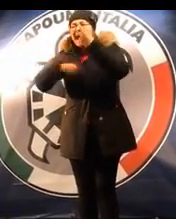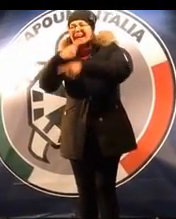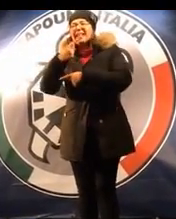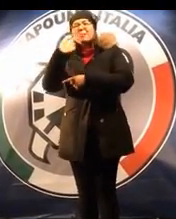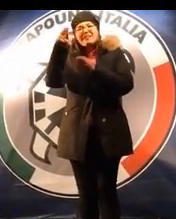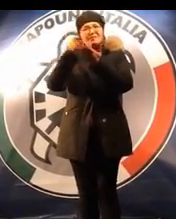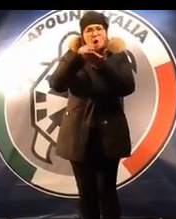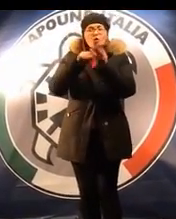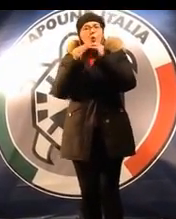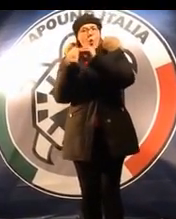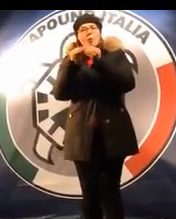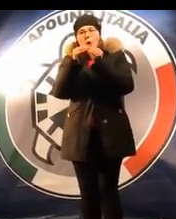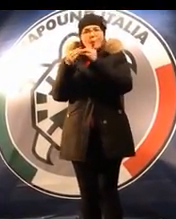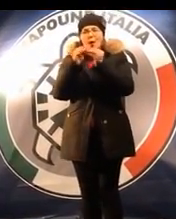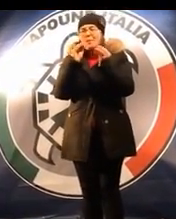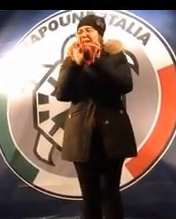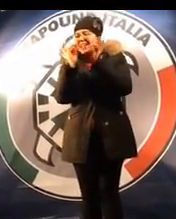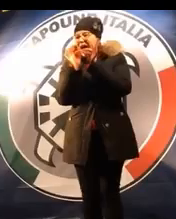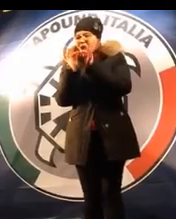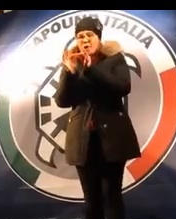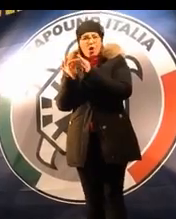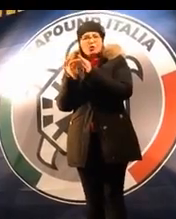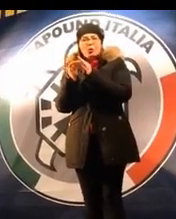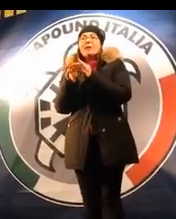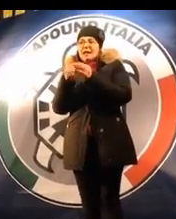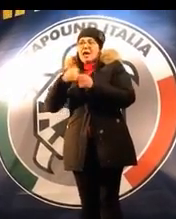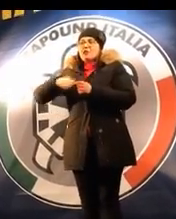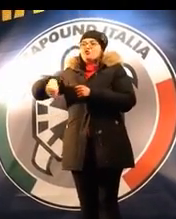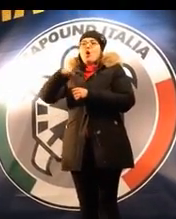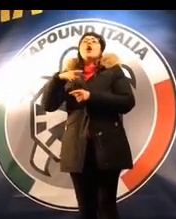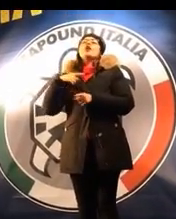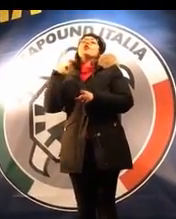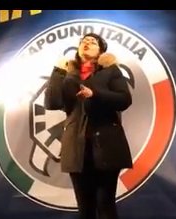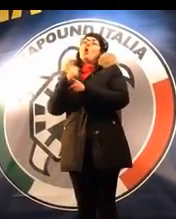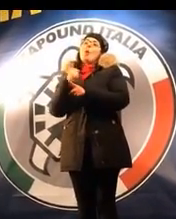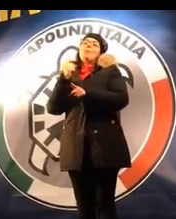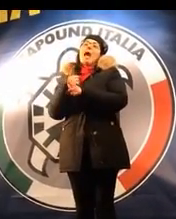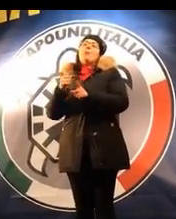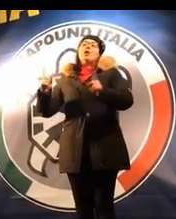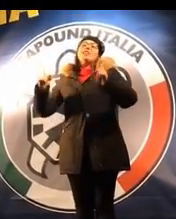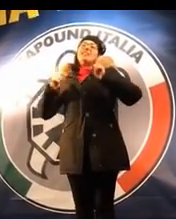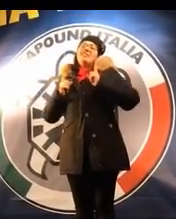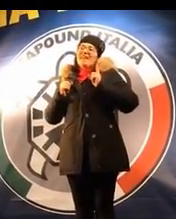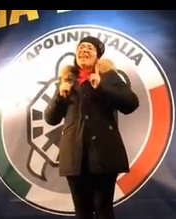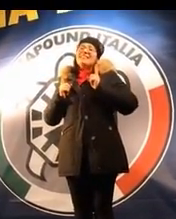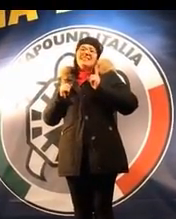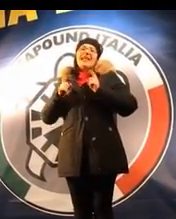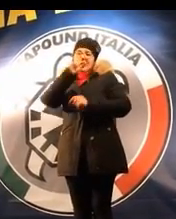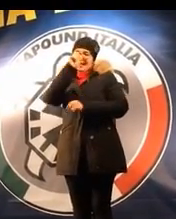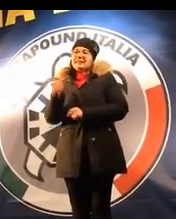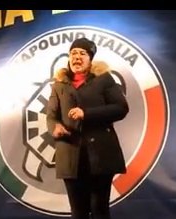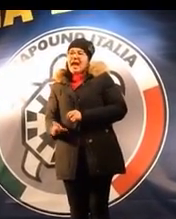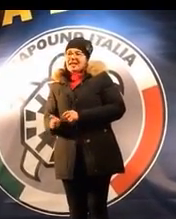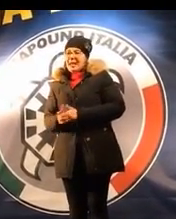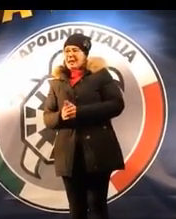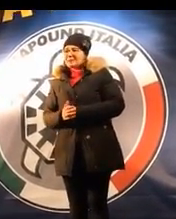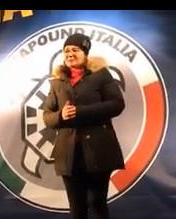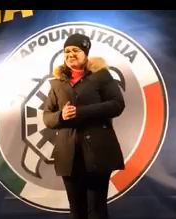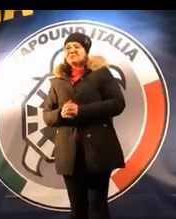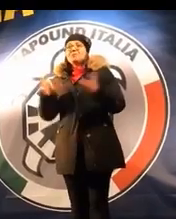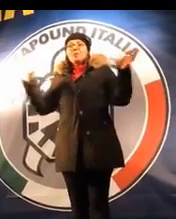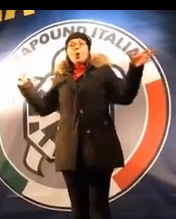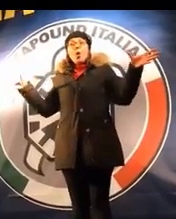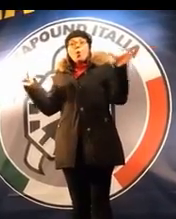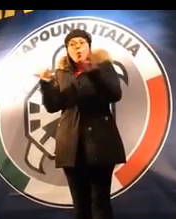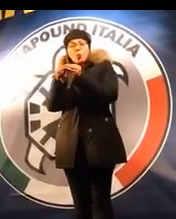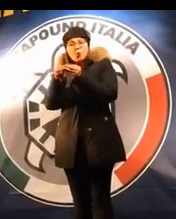lo daranno mai, ma ce lo prenderemo da soli, perché noi a pieno titolo abbiamo il dovere di difendere questa nostra grande nazione.